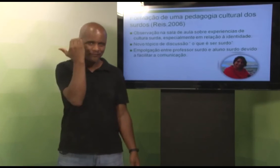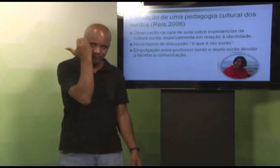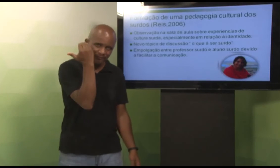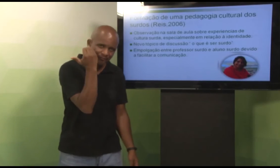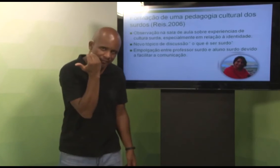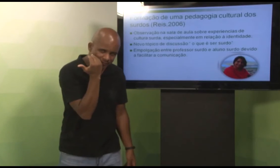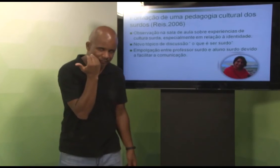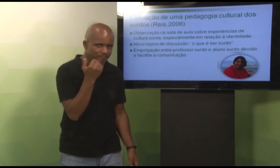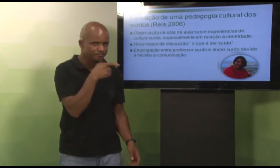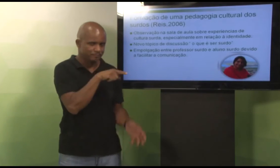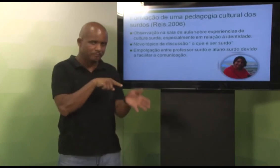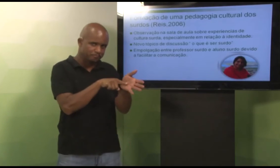Temos aqui